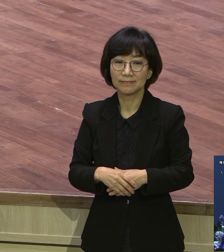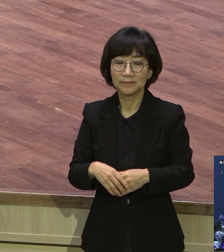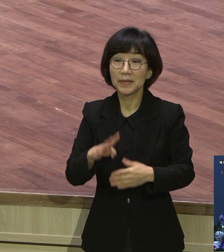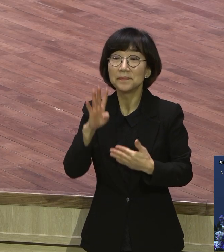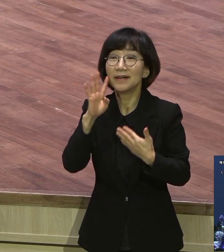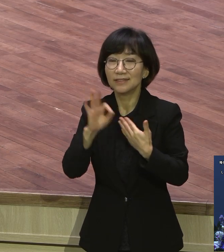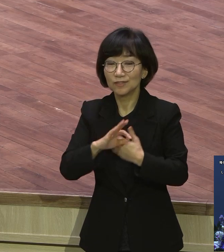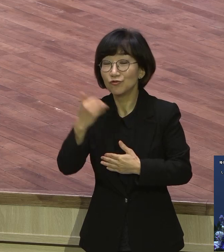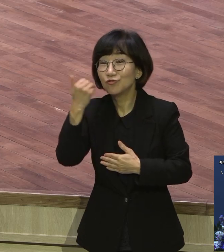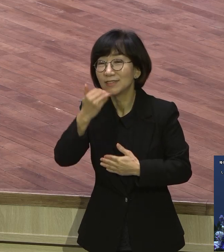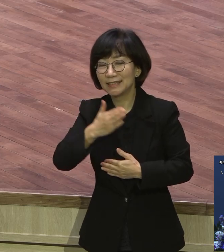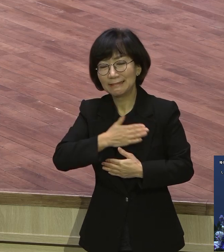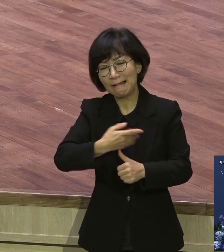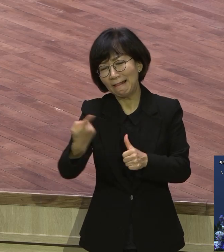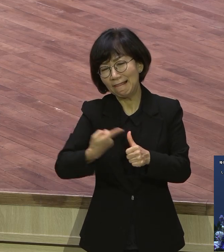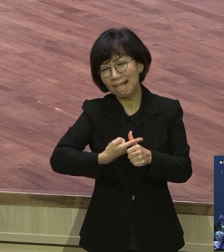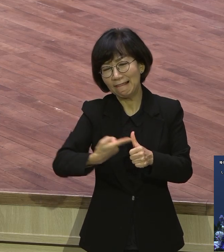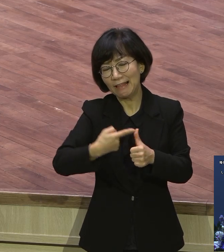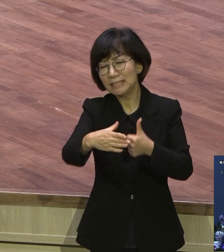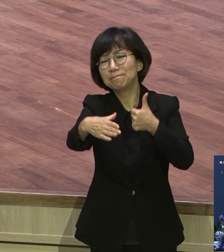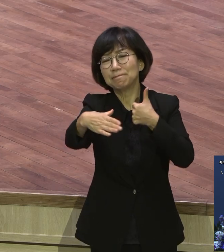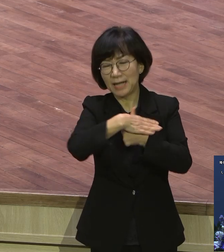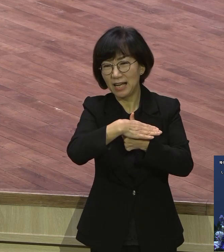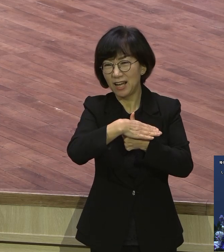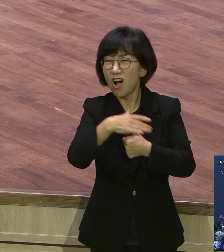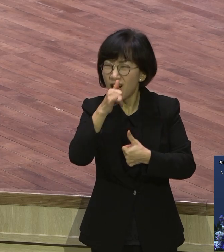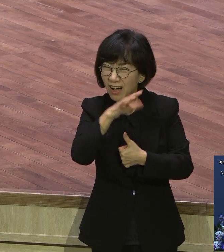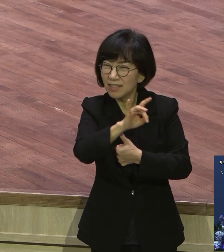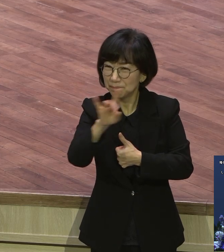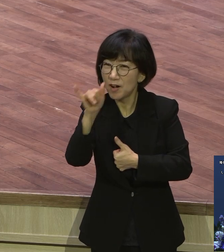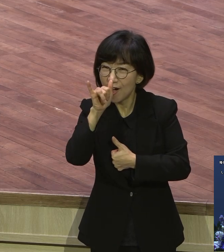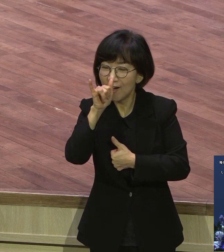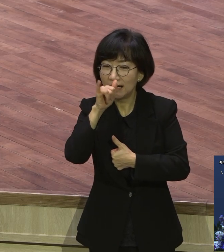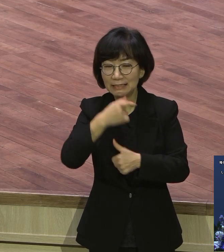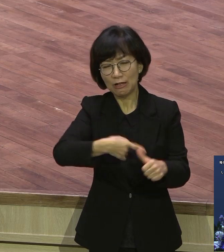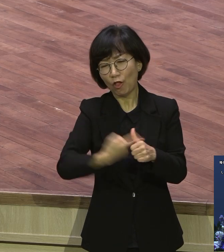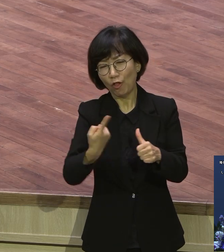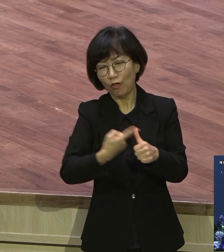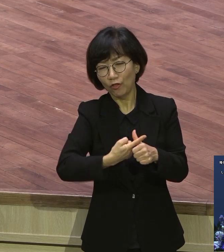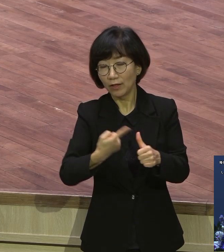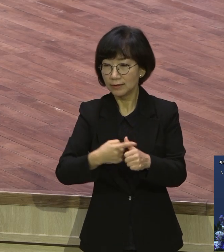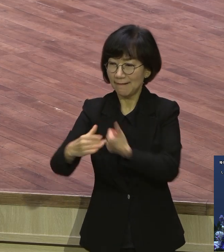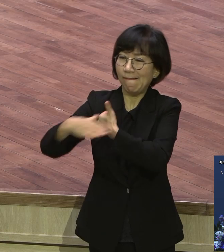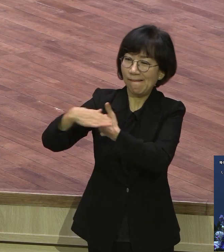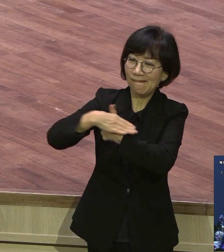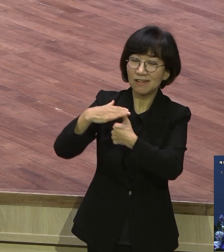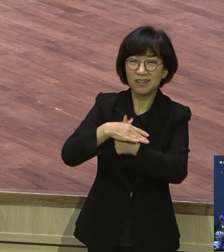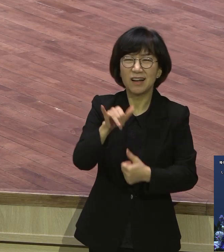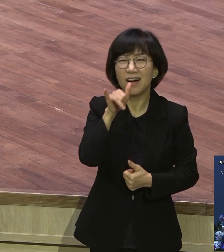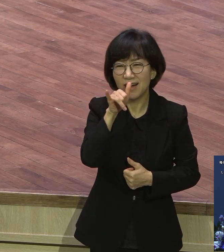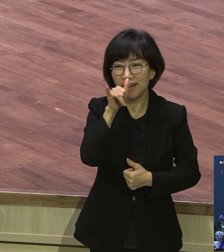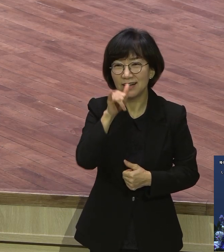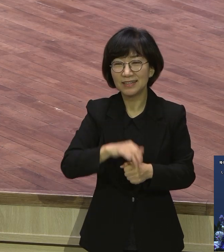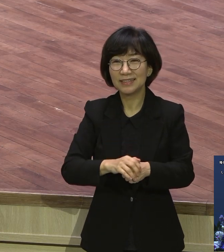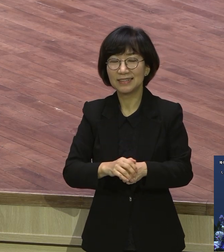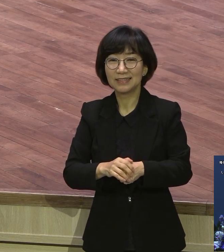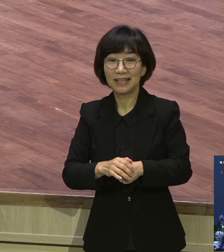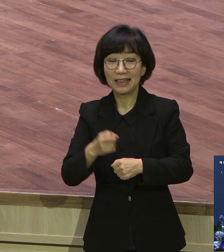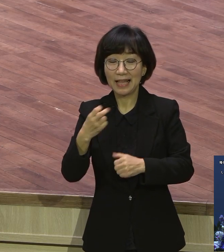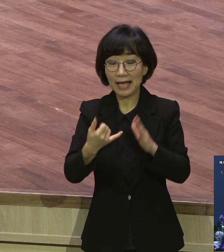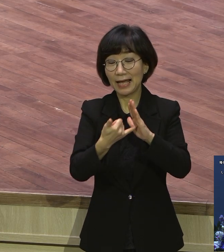욕할 욕할 수 있지 그래 볼 수 있잖아요 내가 뭐 완전한 자입니까 가족 중에도